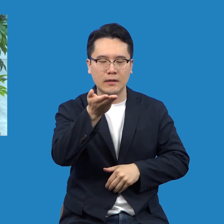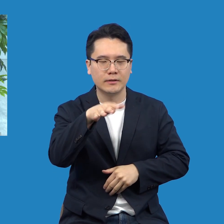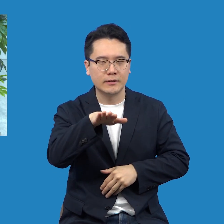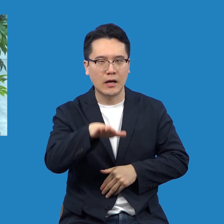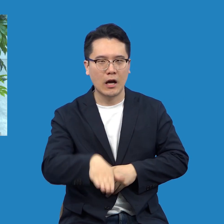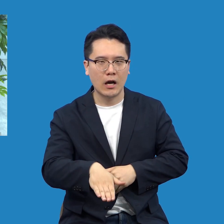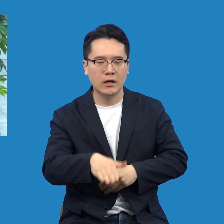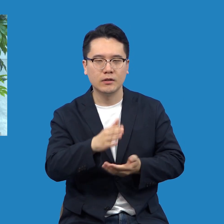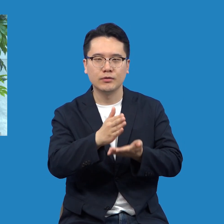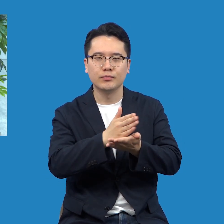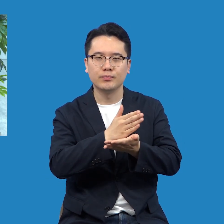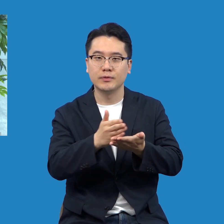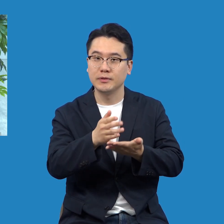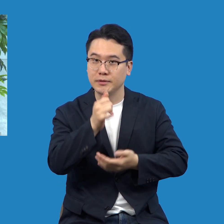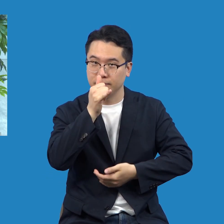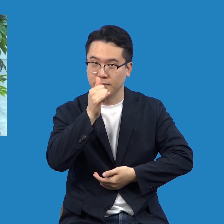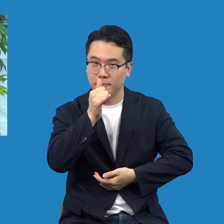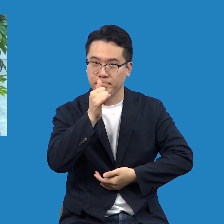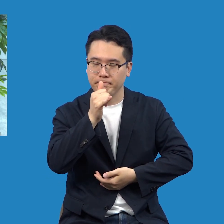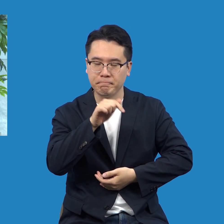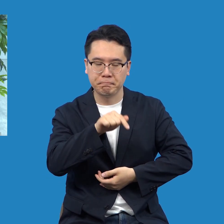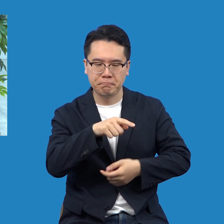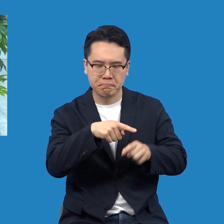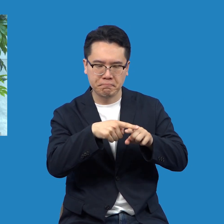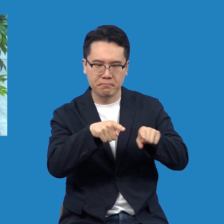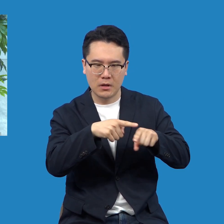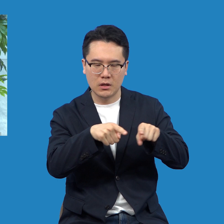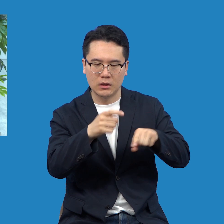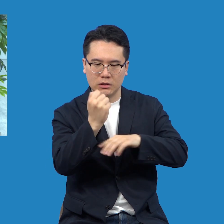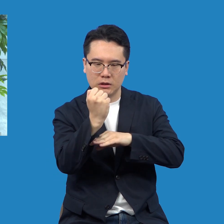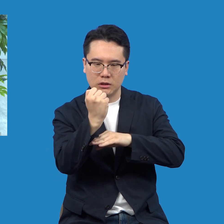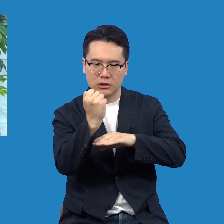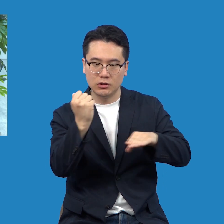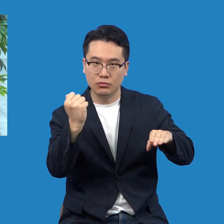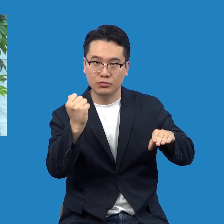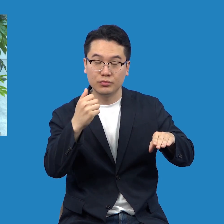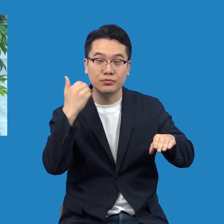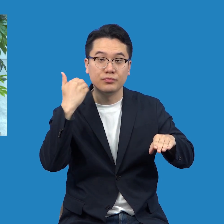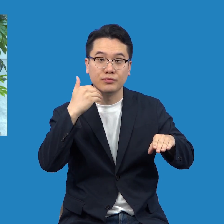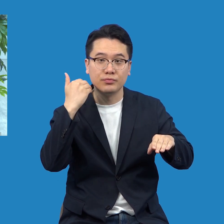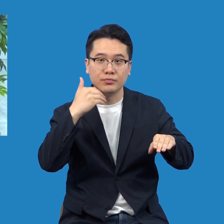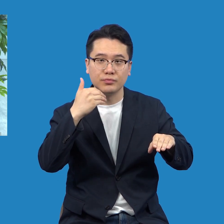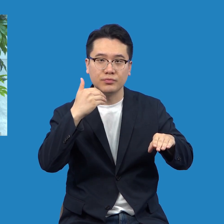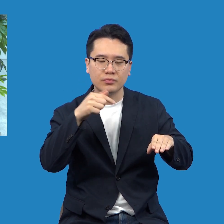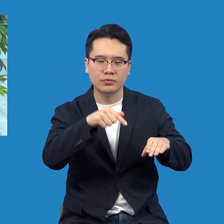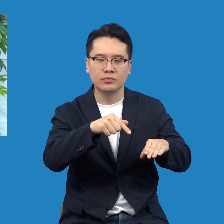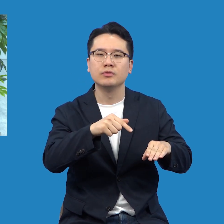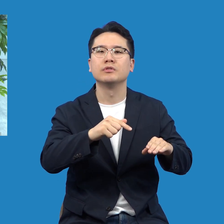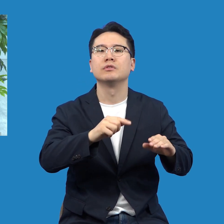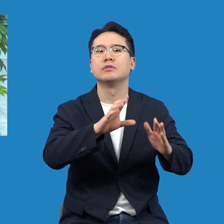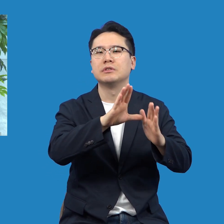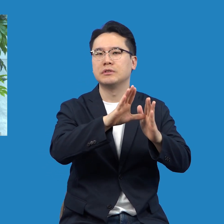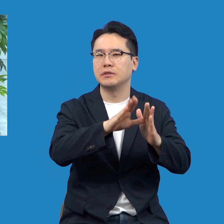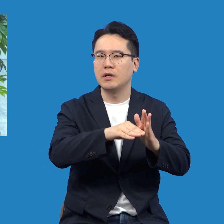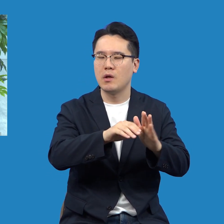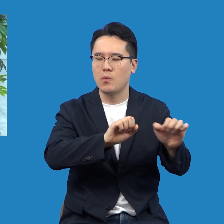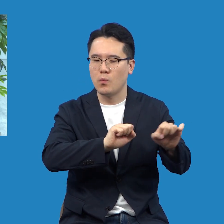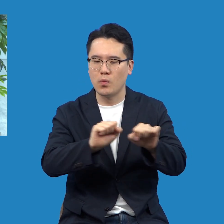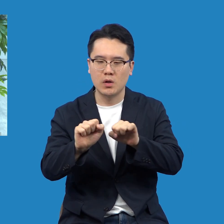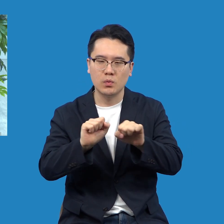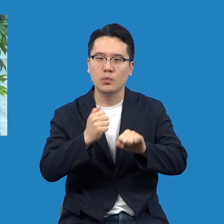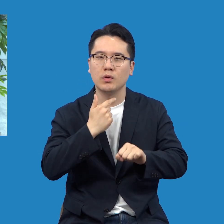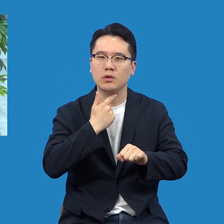되는 사람이 누구였습니까? 그 시대에 활동하던 예언자들이었습니다.